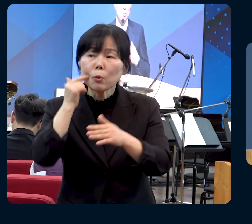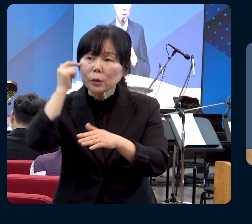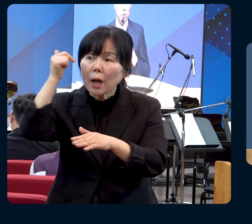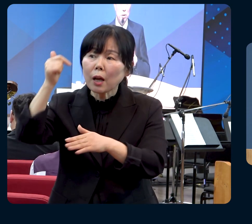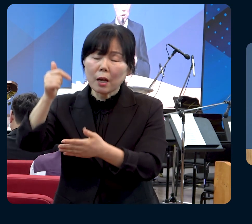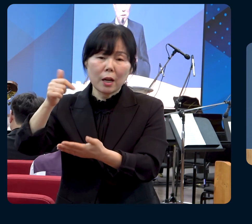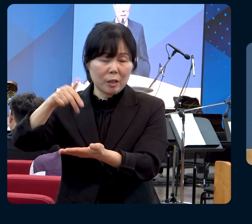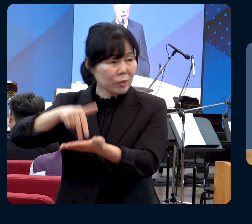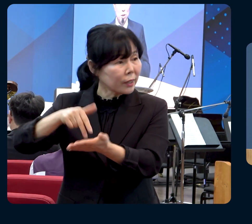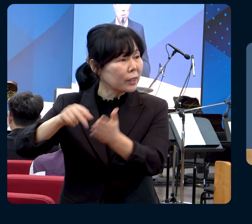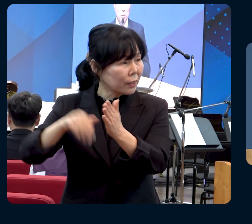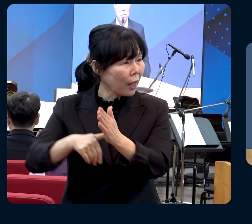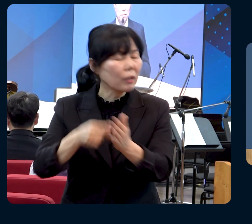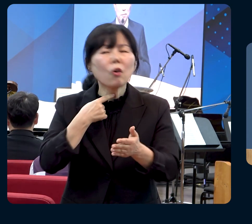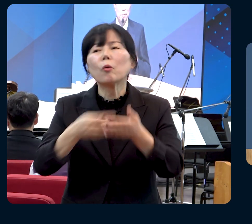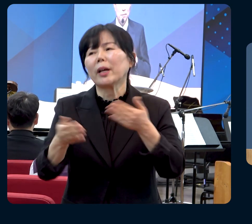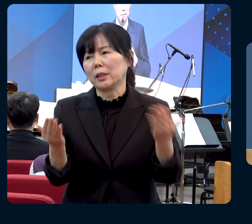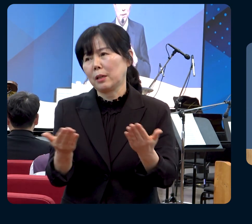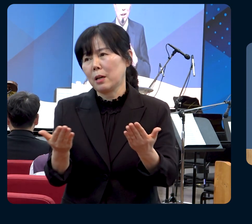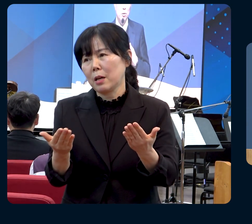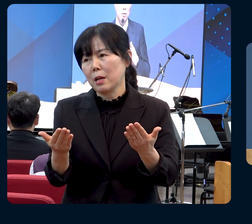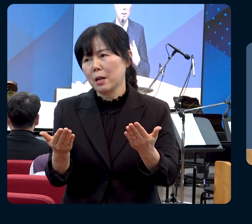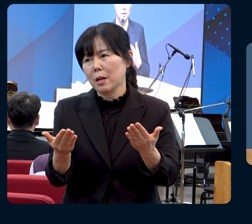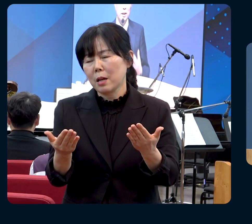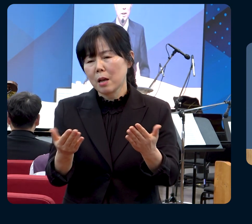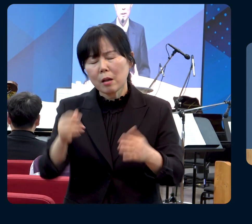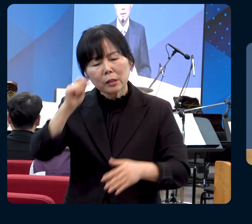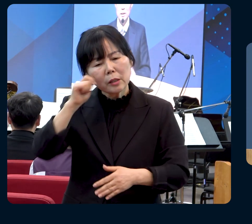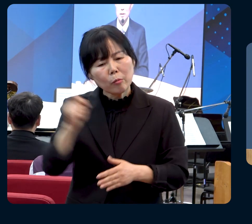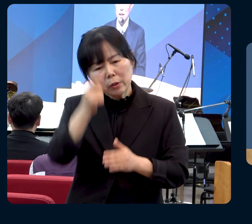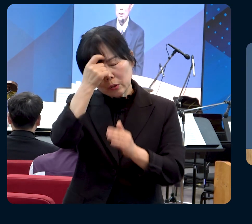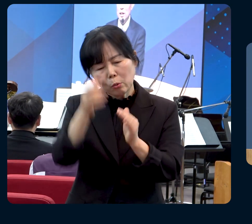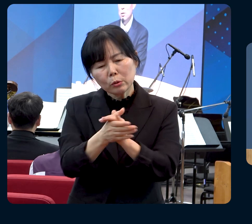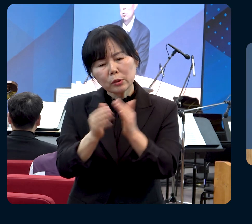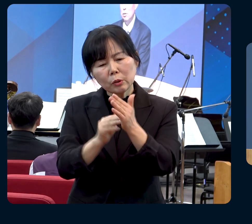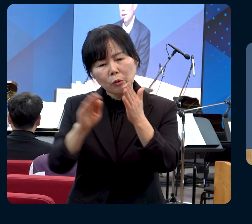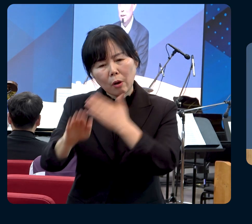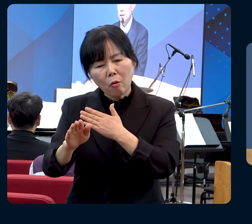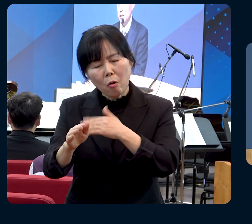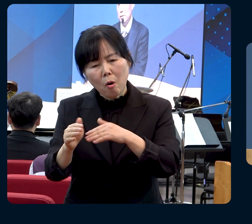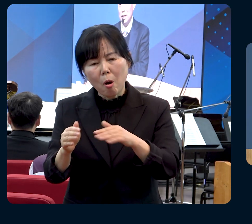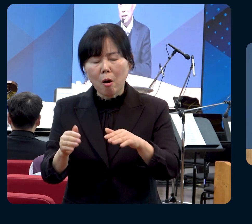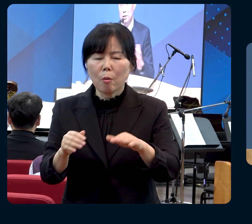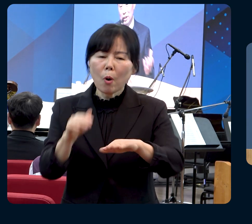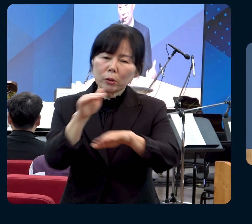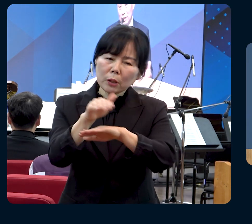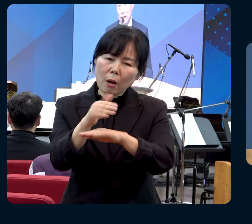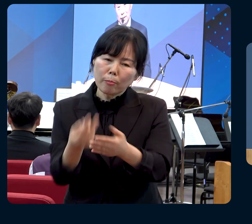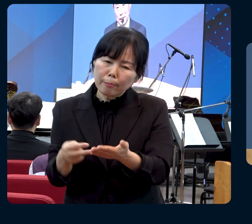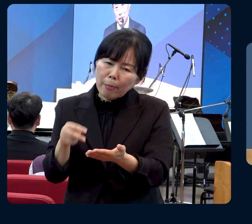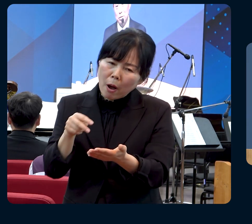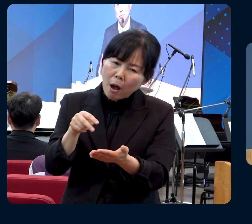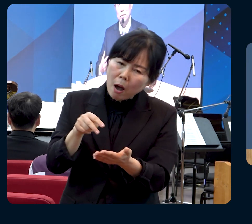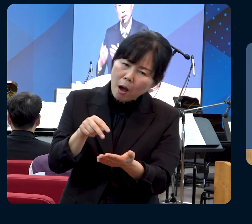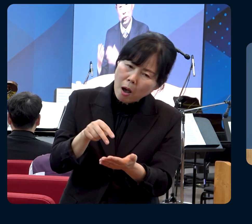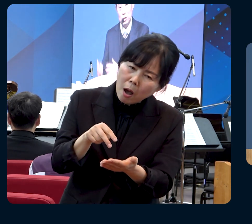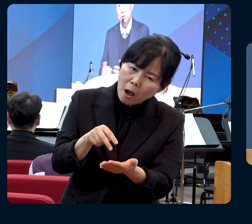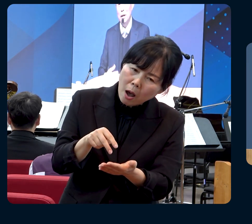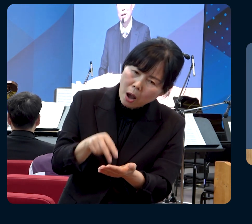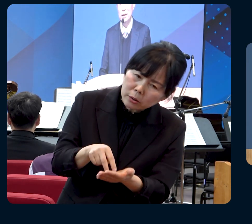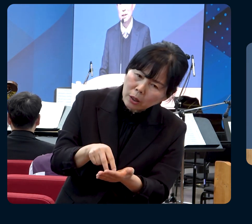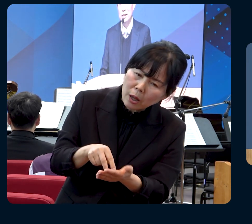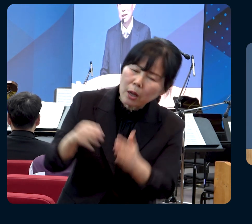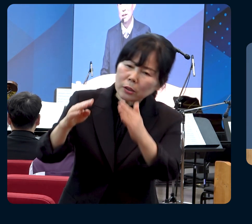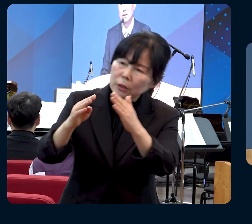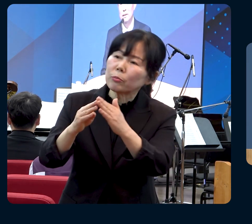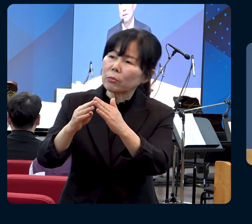아침에 새벽 기도를 마치고 가려고 하는데 차를 타려고 이렇게 하는데 집에 잠깐 들어갔다가 다시 좀 씻고